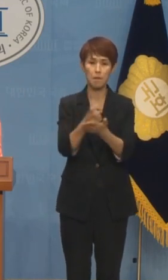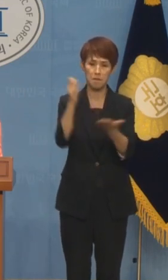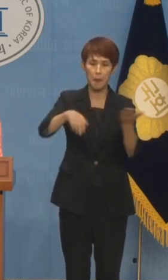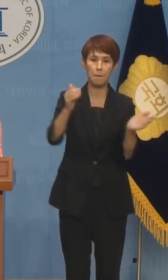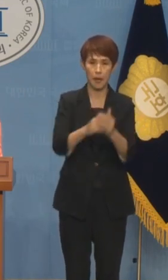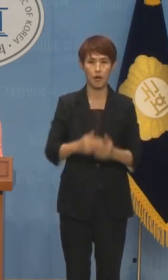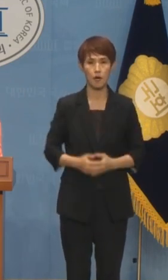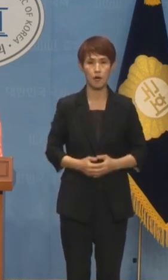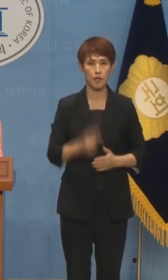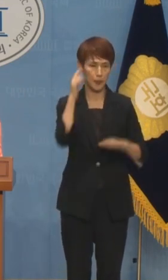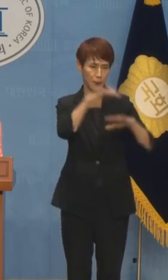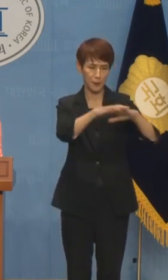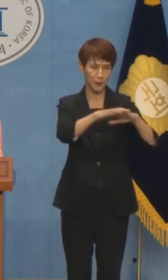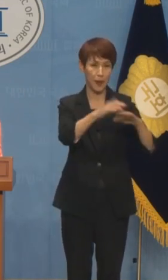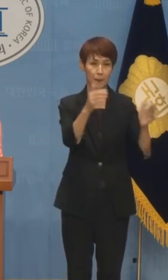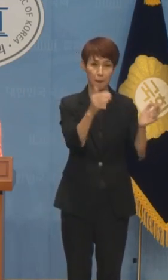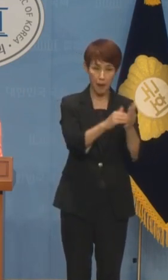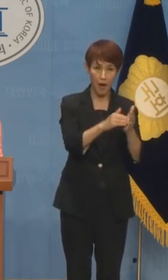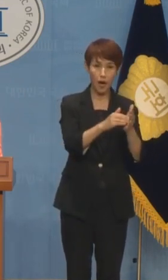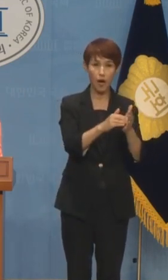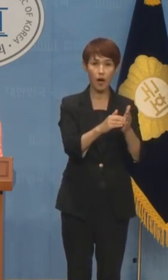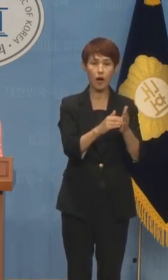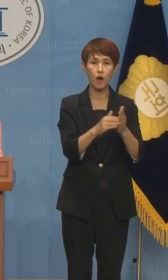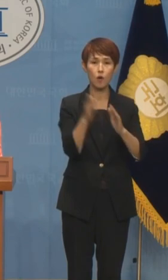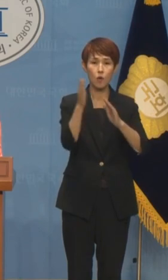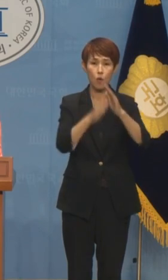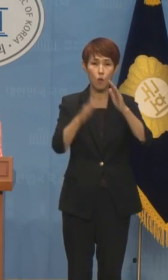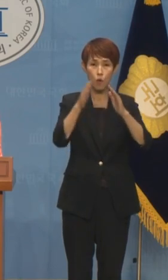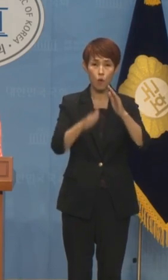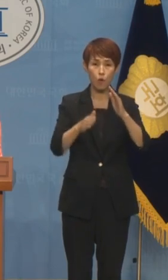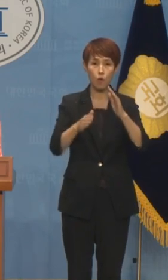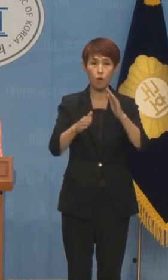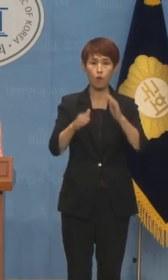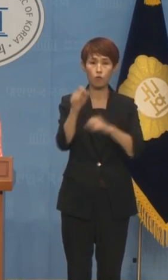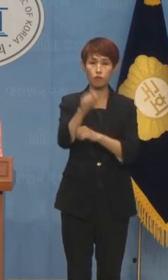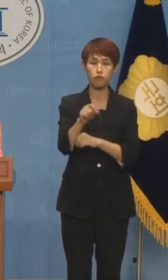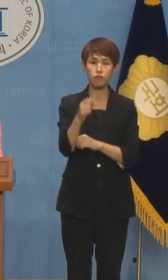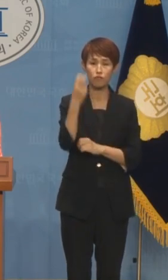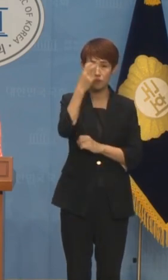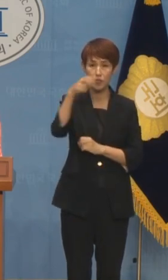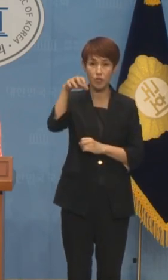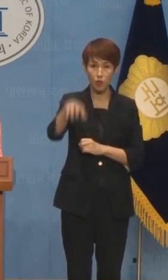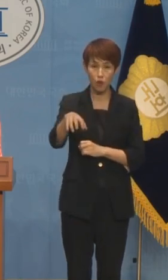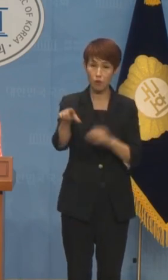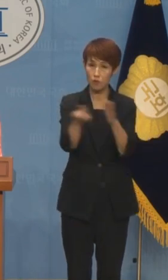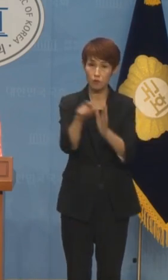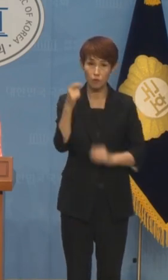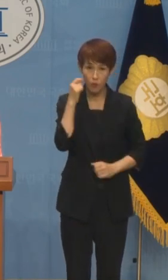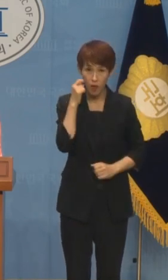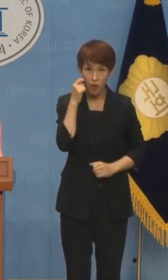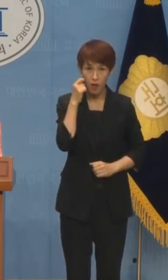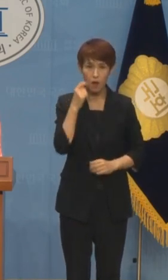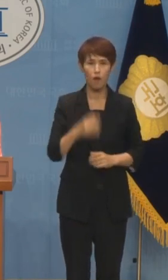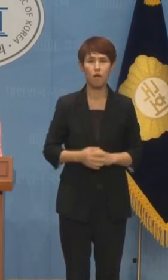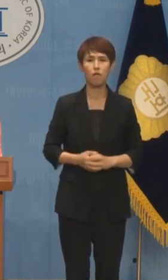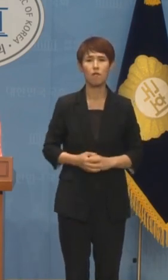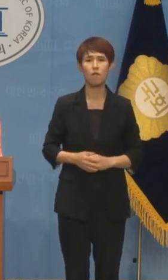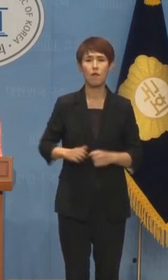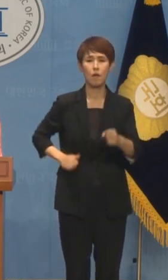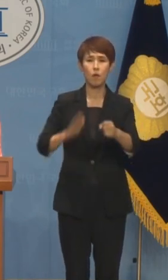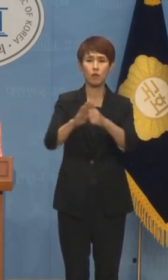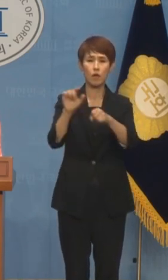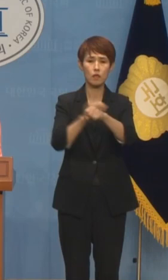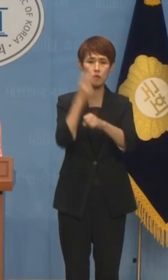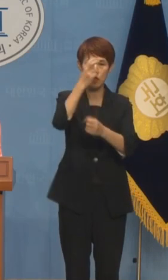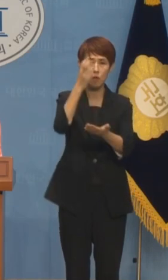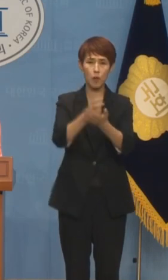자신들이 설계한 공수처와 수사 절차마저 못 믿겠다는 민주당에 묻고 싶습니다. 해병대원